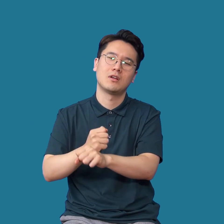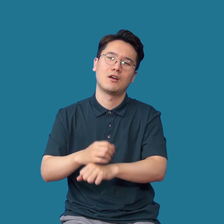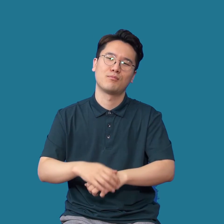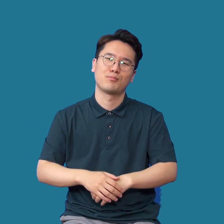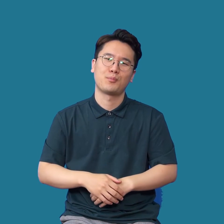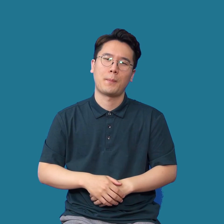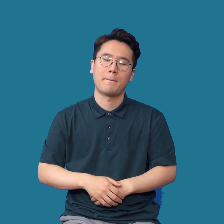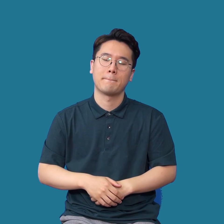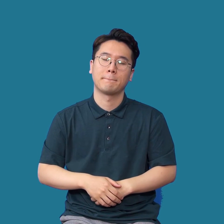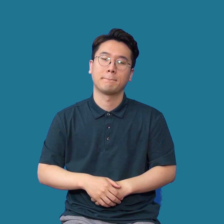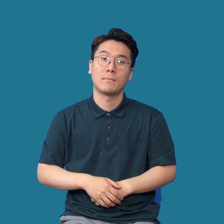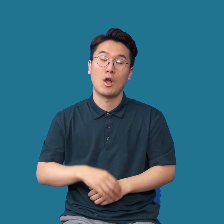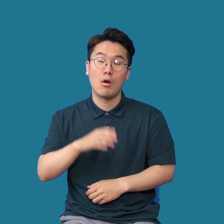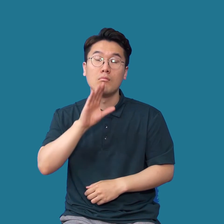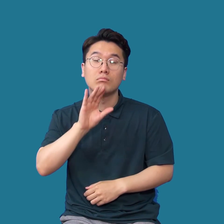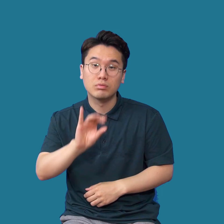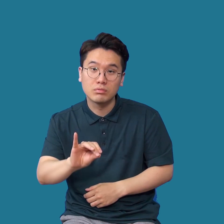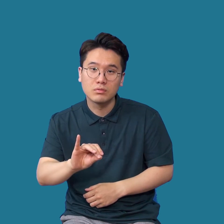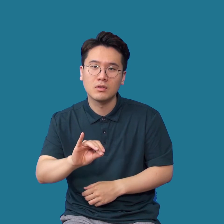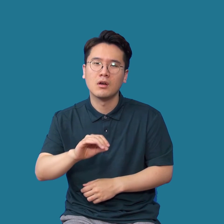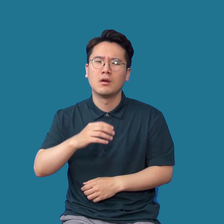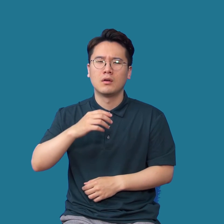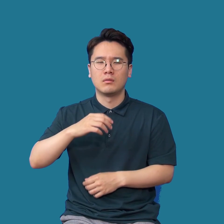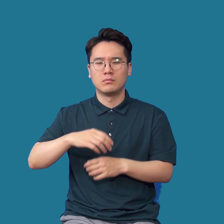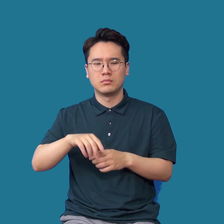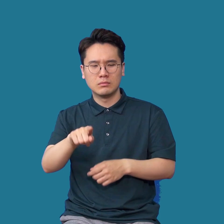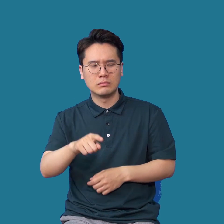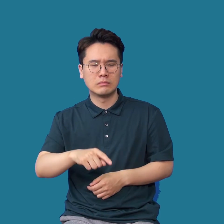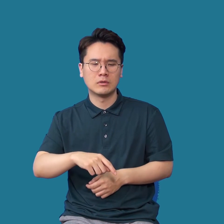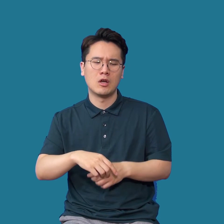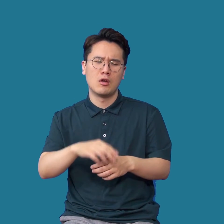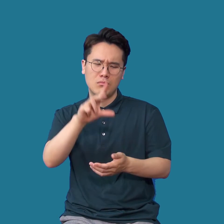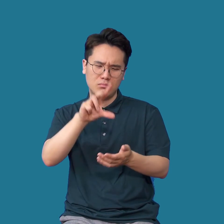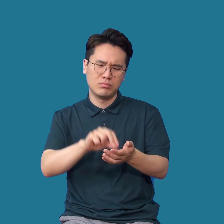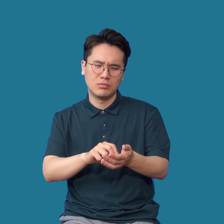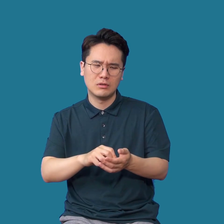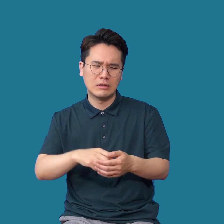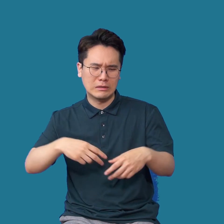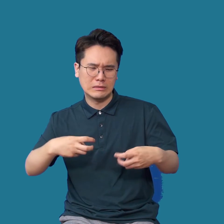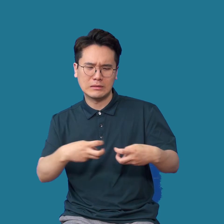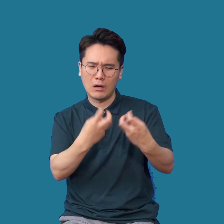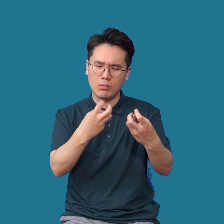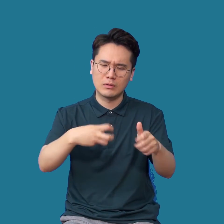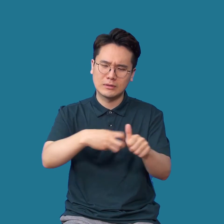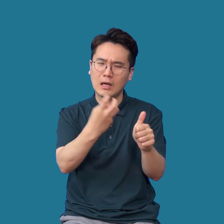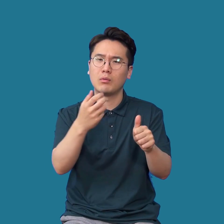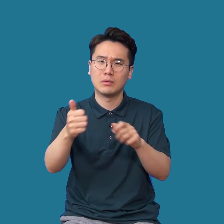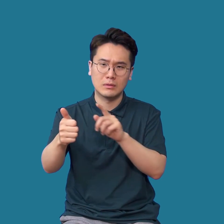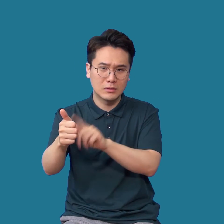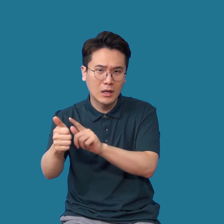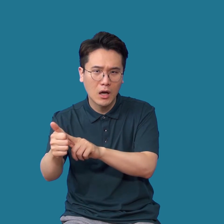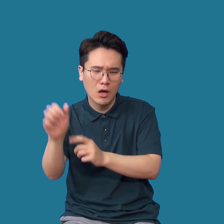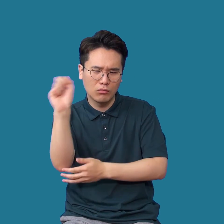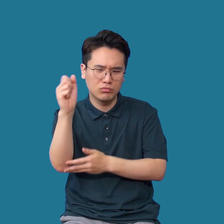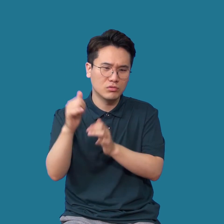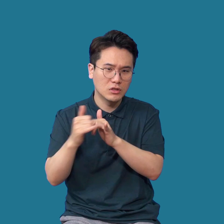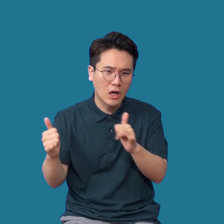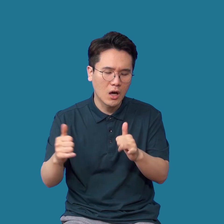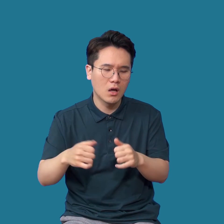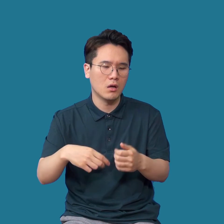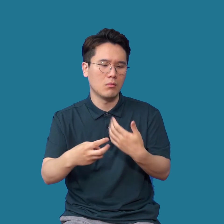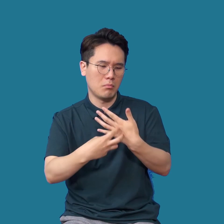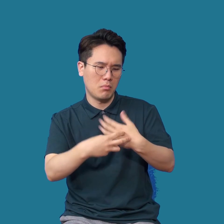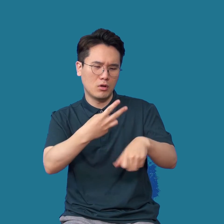한 운전자, 의료사고를 낸 의사 책임이 있습니다. 무슨 벌을 받아야 되면 벌을 받아야 될